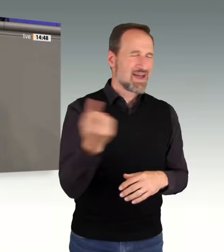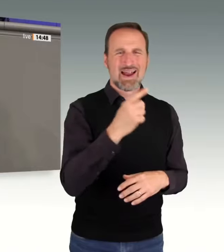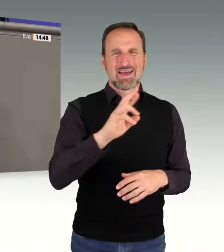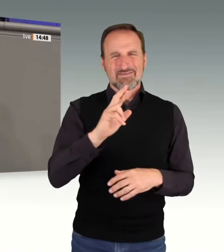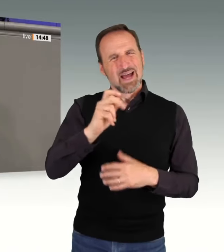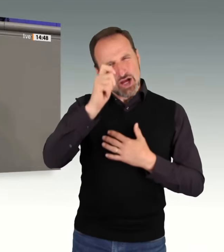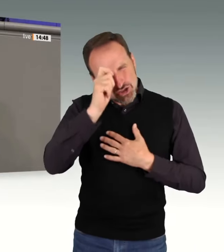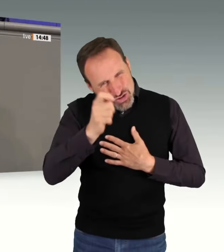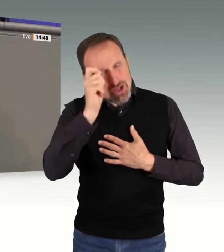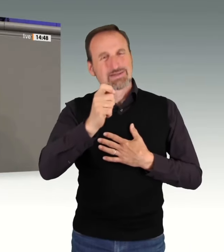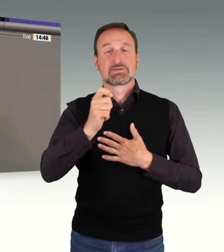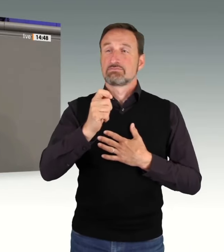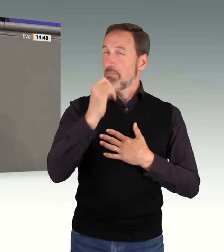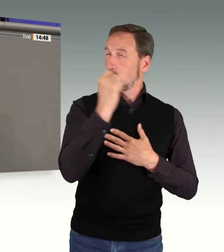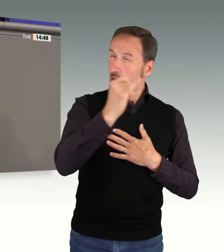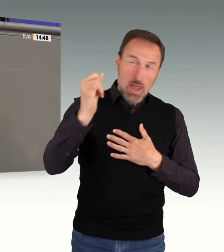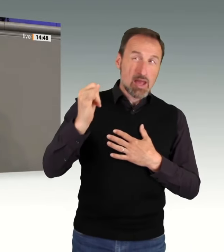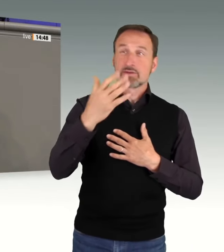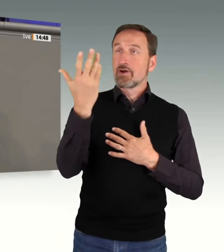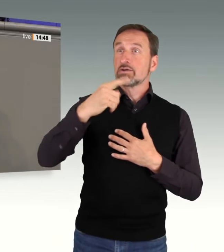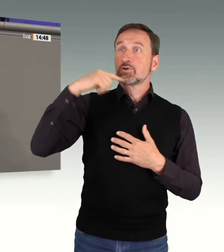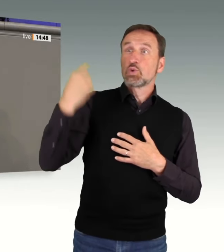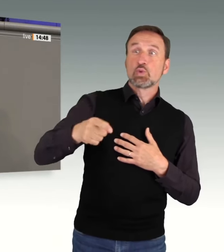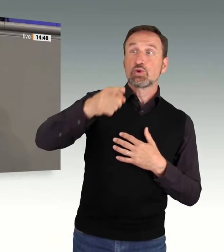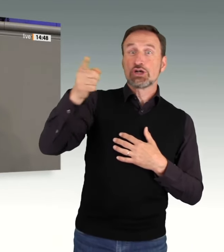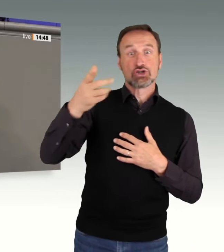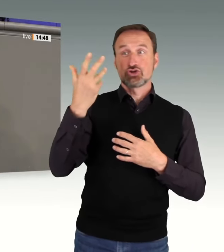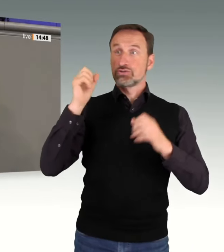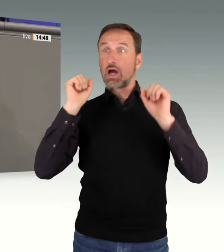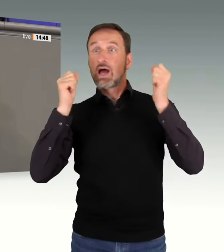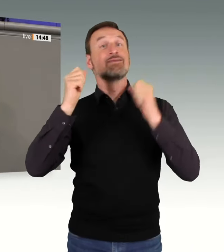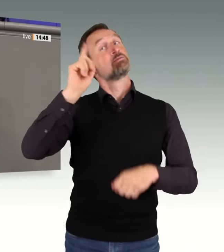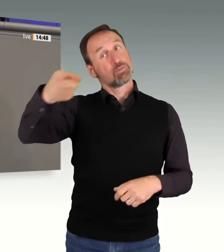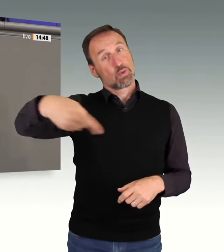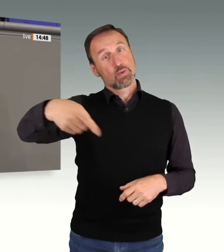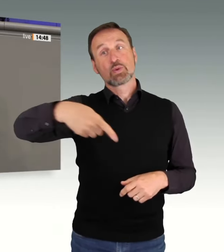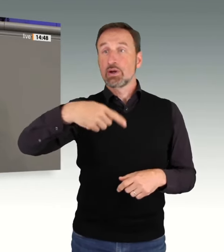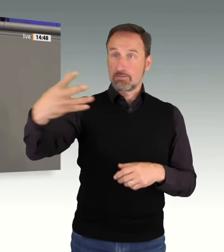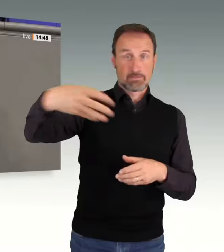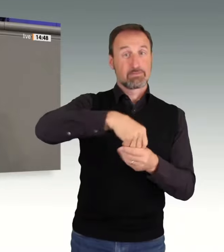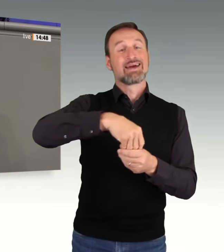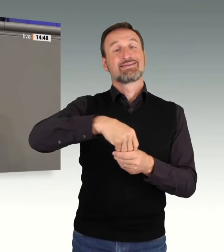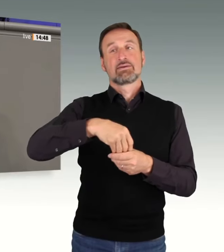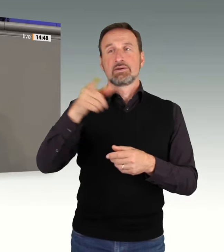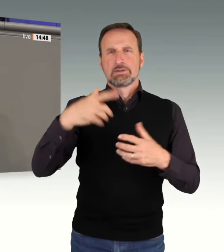jede russische Aktive, die das so verwendet werden können, müssen ohne jeglichen Kompromiss mit dem Aggressor verwendet